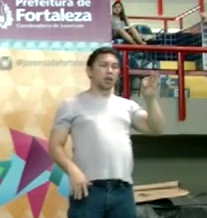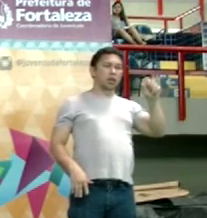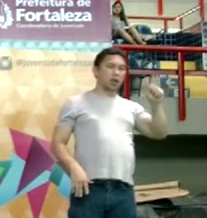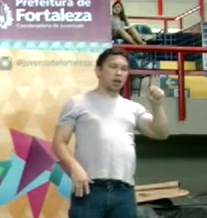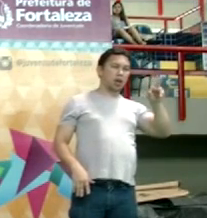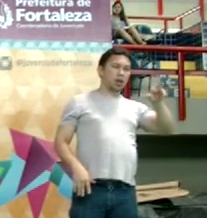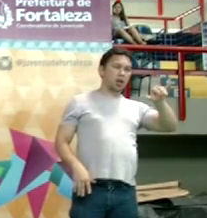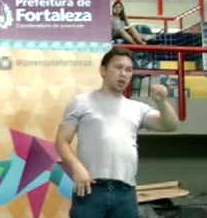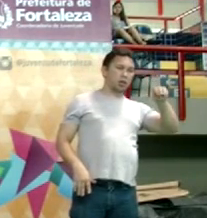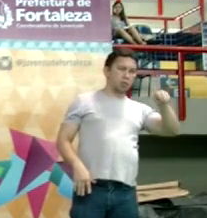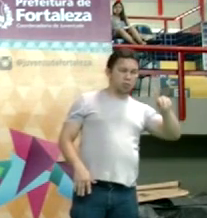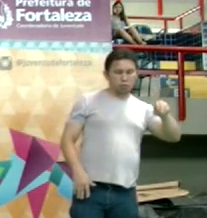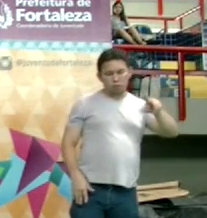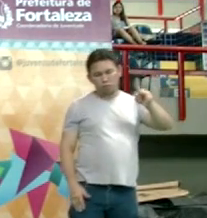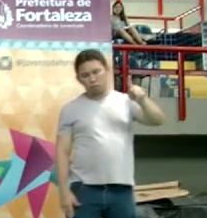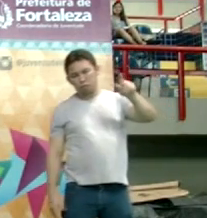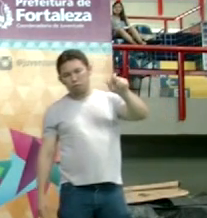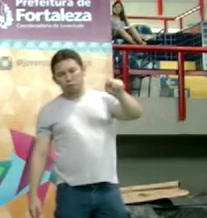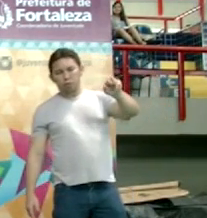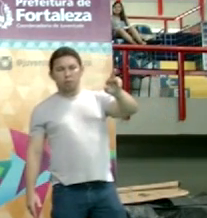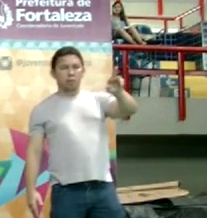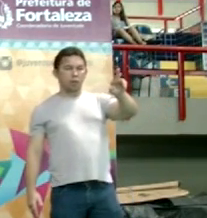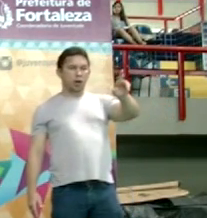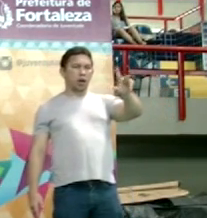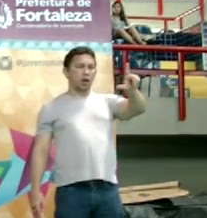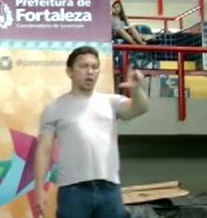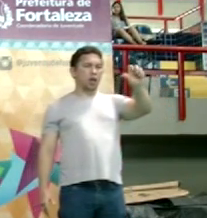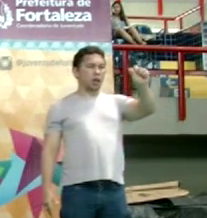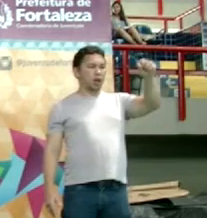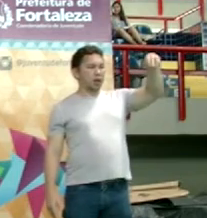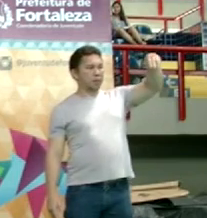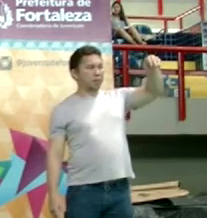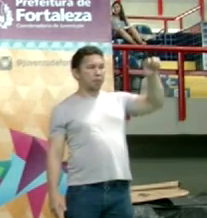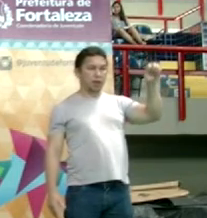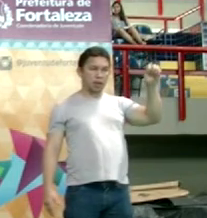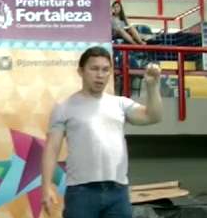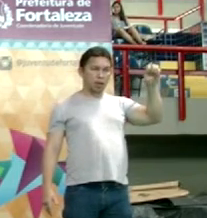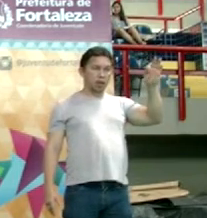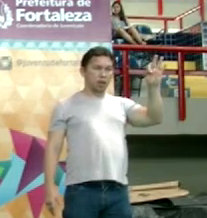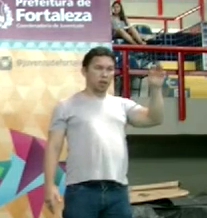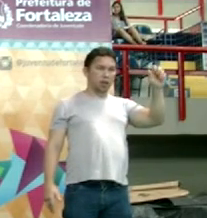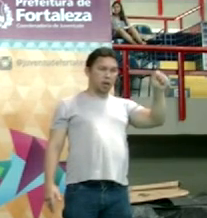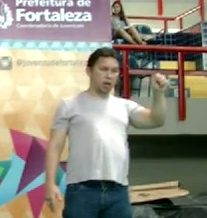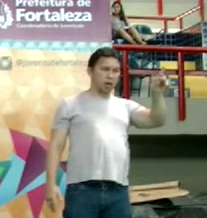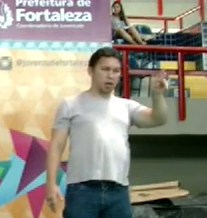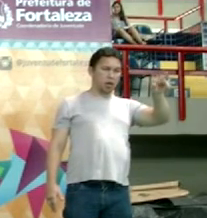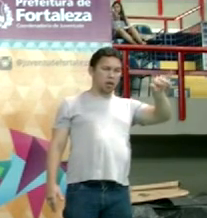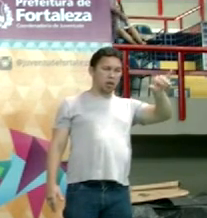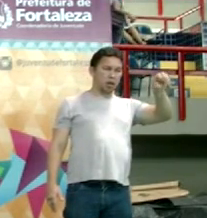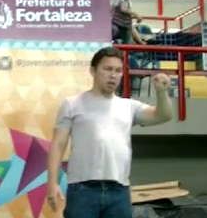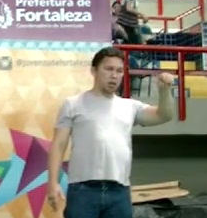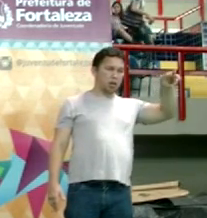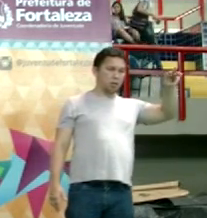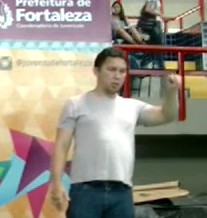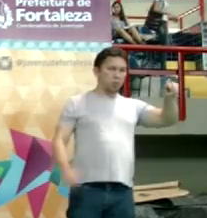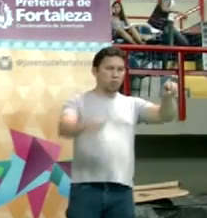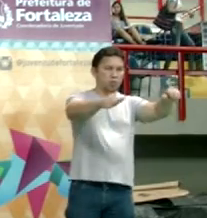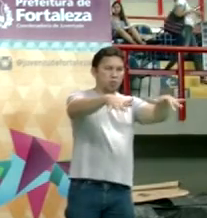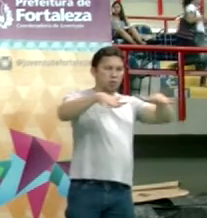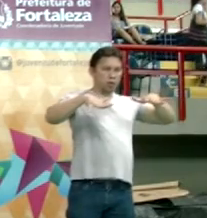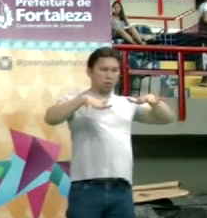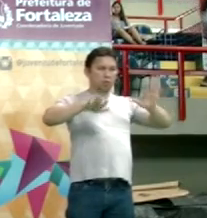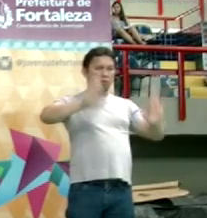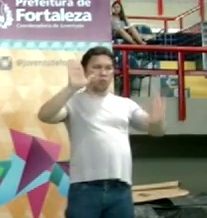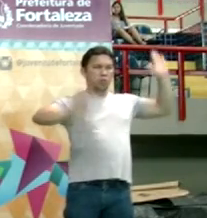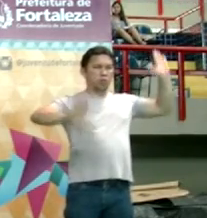quanto no monarquista. Para a gente ter hoje no Brasil o parlamentarismo, e a gente teve a oportunidade de fazer isso quando nós tivemos o plebiscito, acho que vai fazer uns